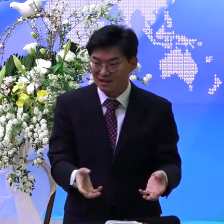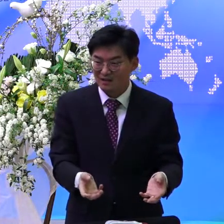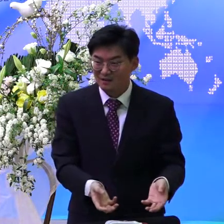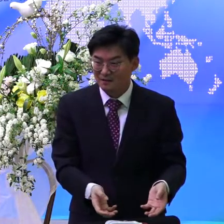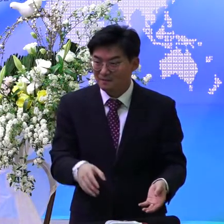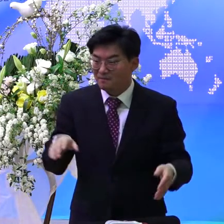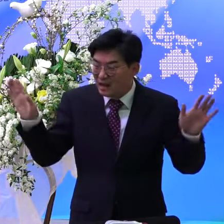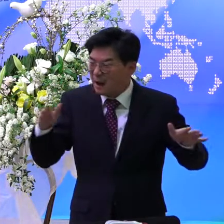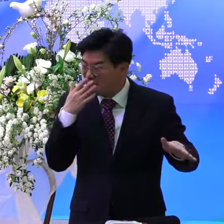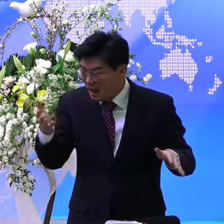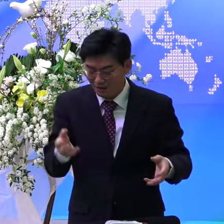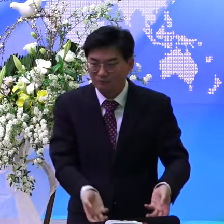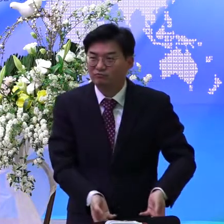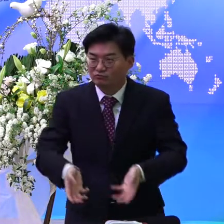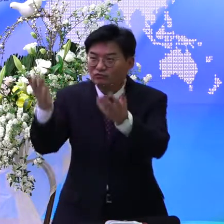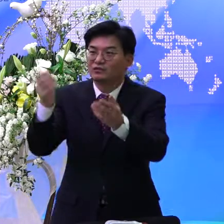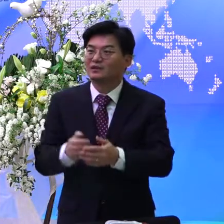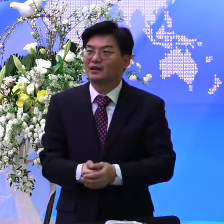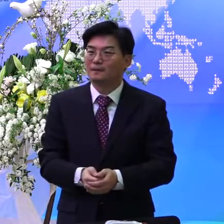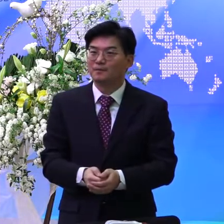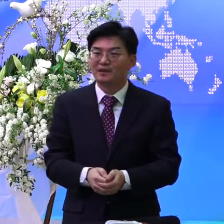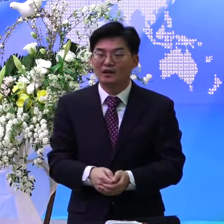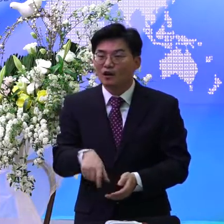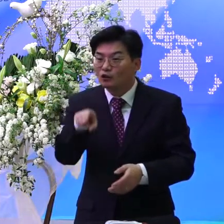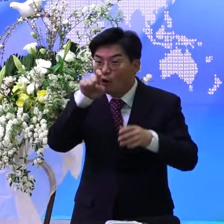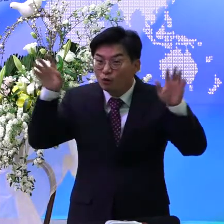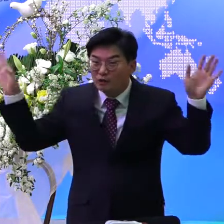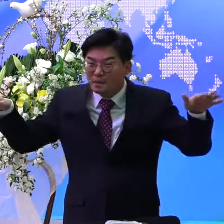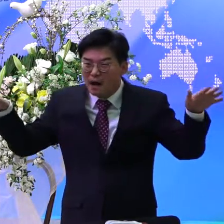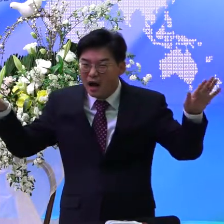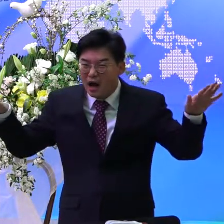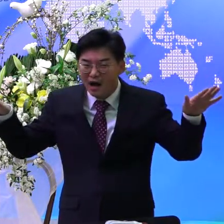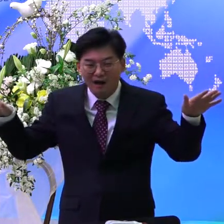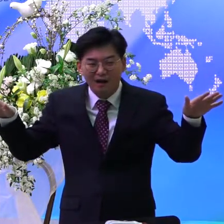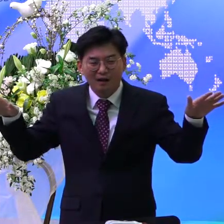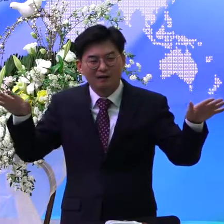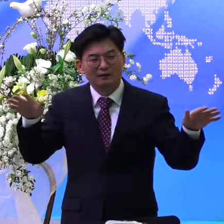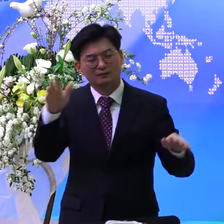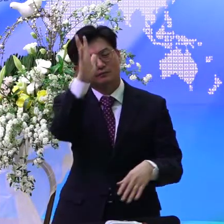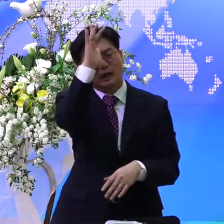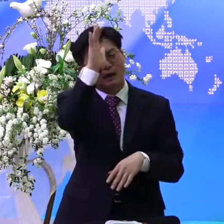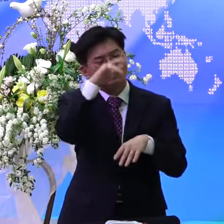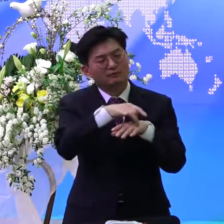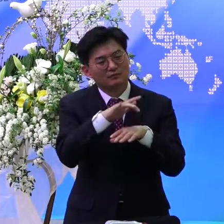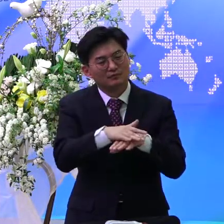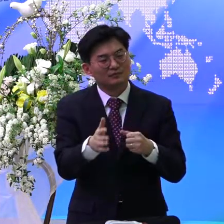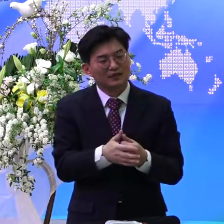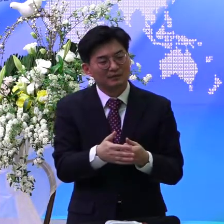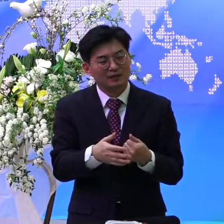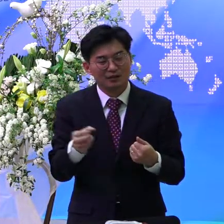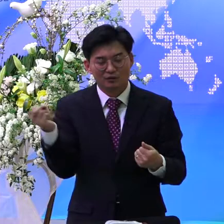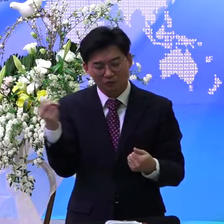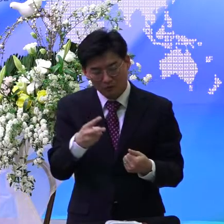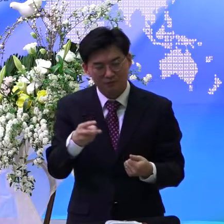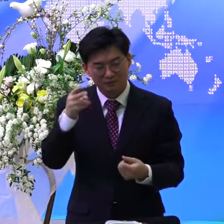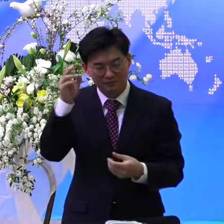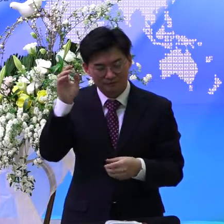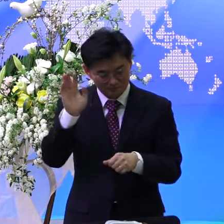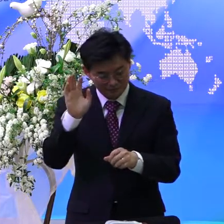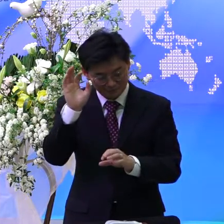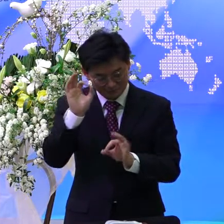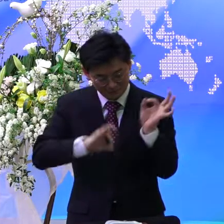공중으로 던졌습니다. 너무나 놀란 이 독수리 새끼는 바닥바닥 거렸지만 날지 못하고 또다시 바닥에